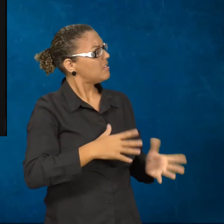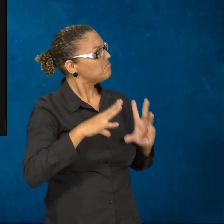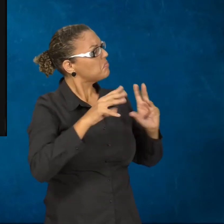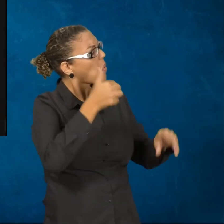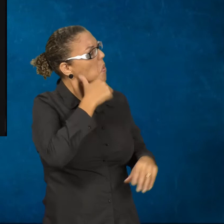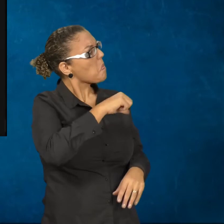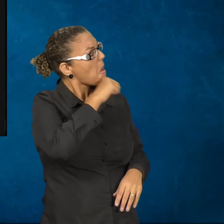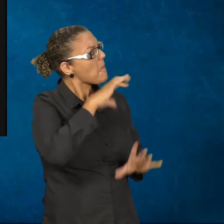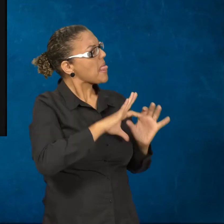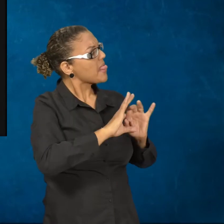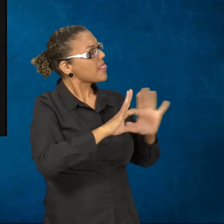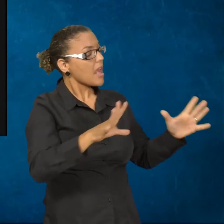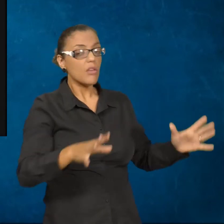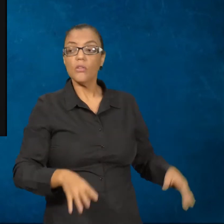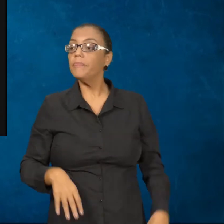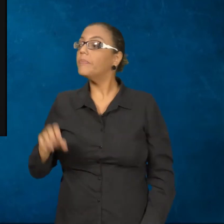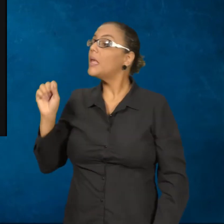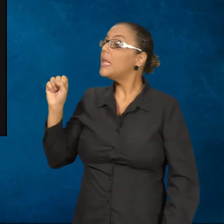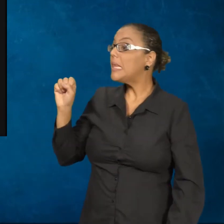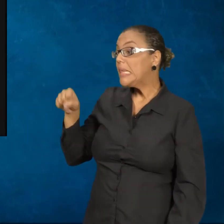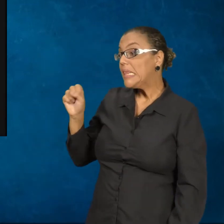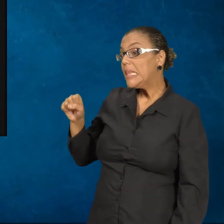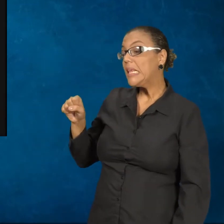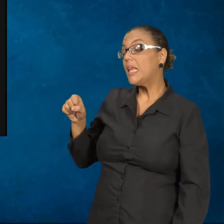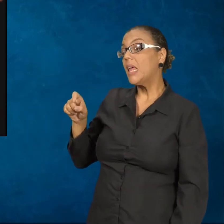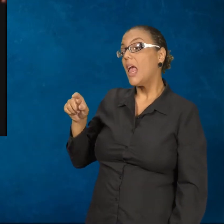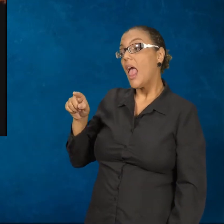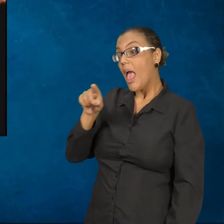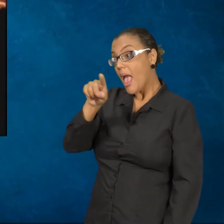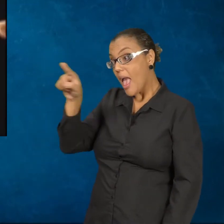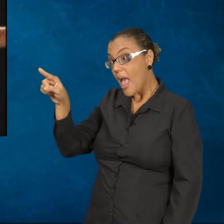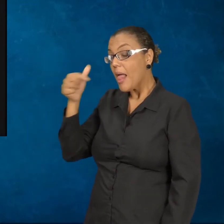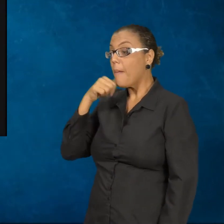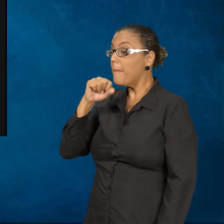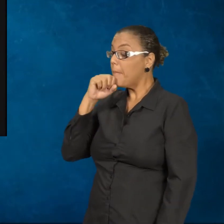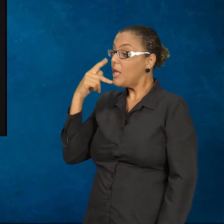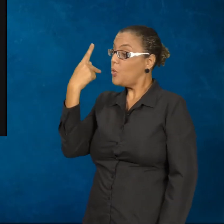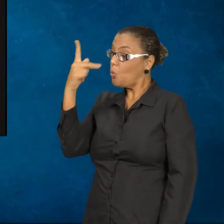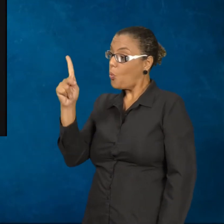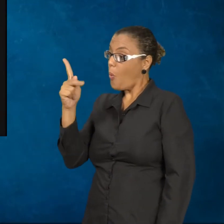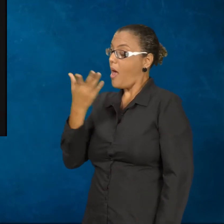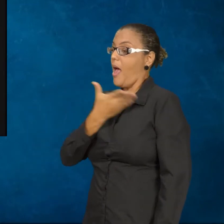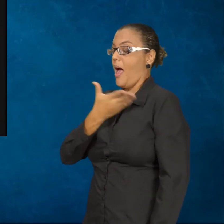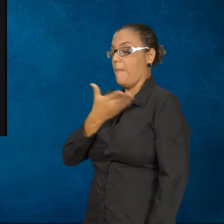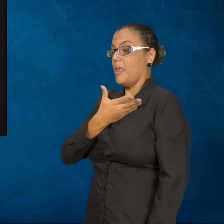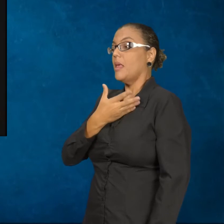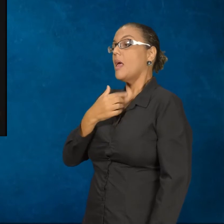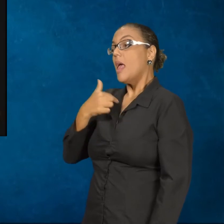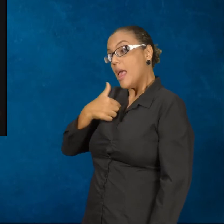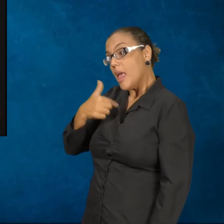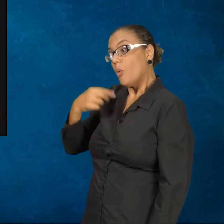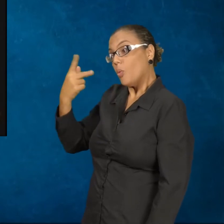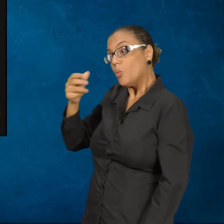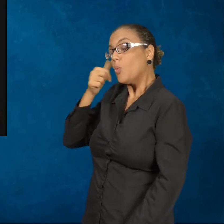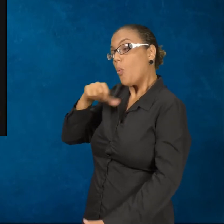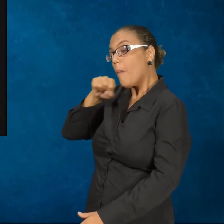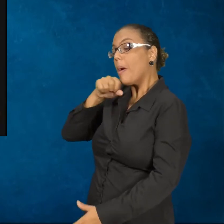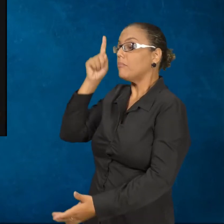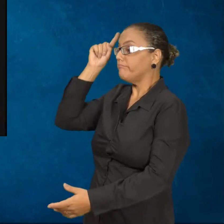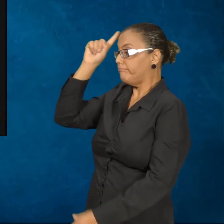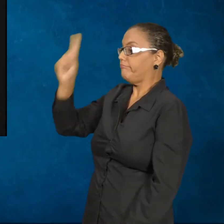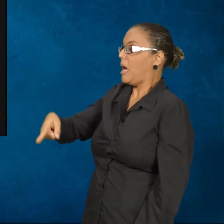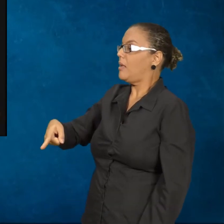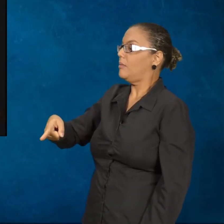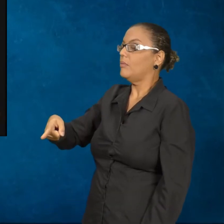deixam. Então você tem a coragem de dizer, sim, mas elas são as mães das tuas amigas. Eu que sou tua mãe, eu imponho isso.